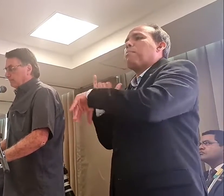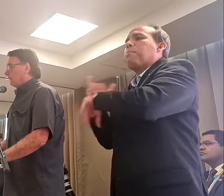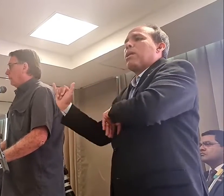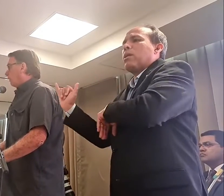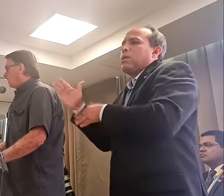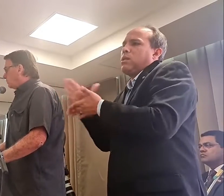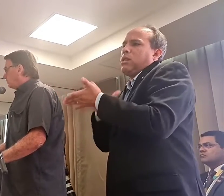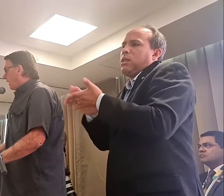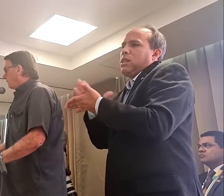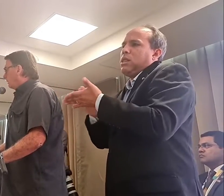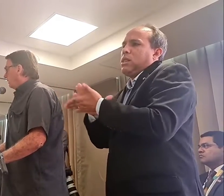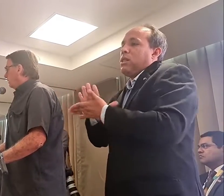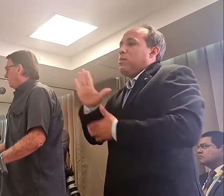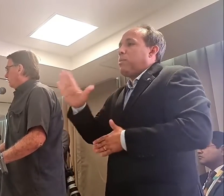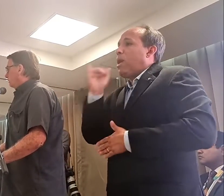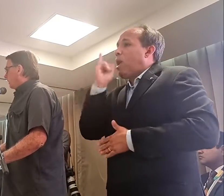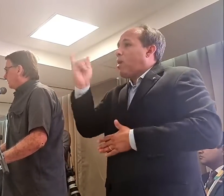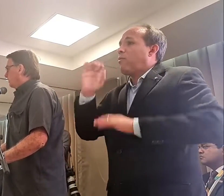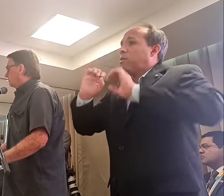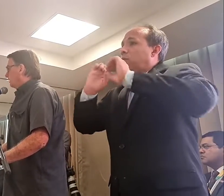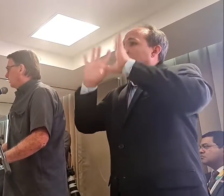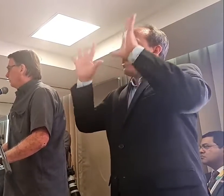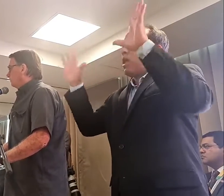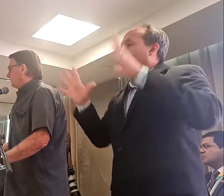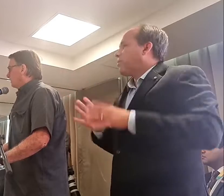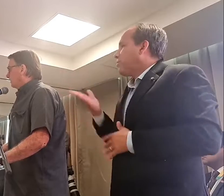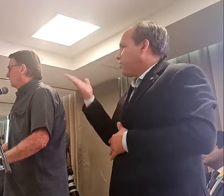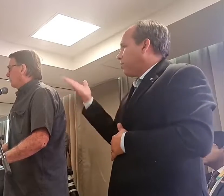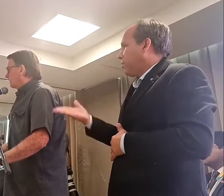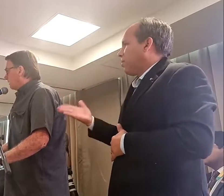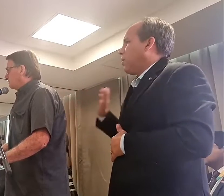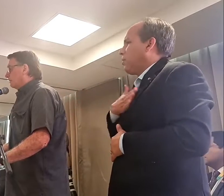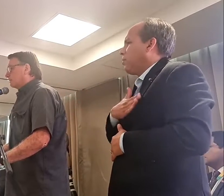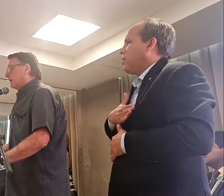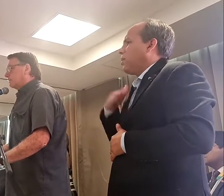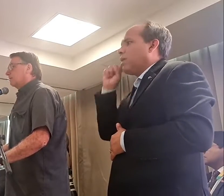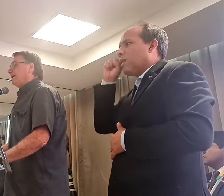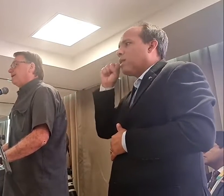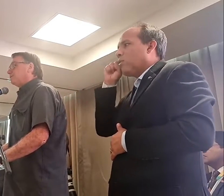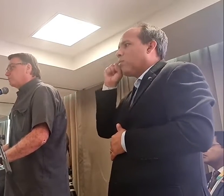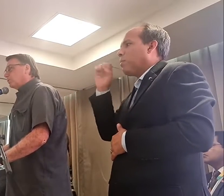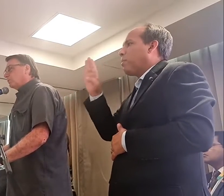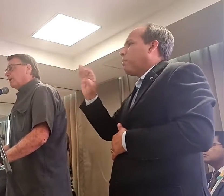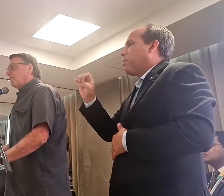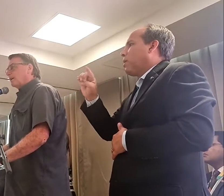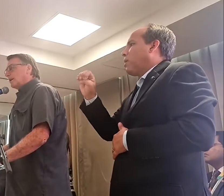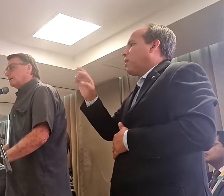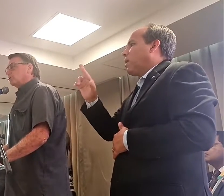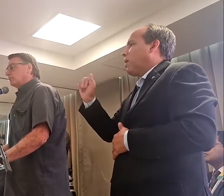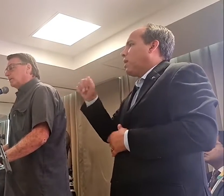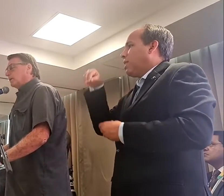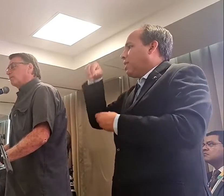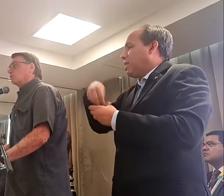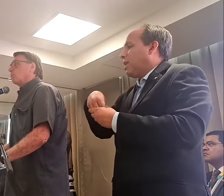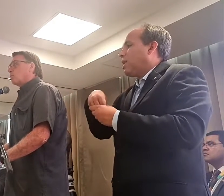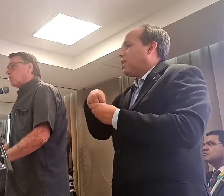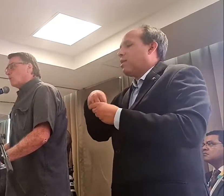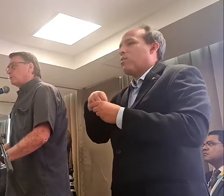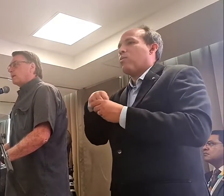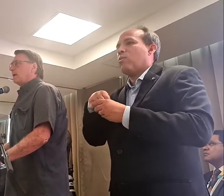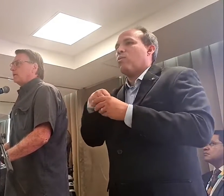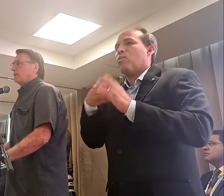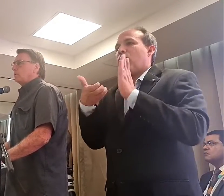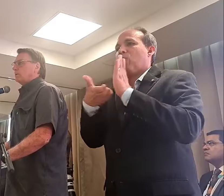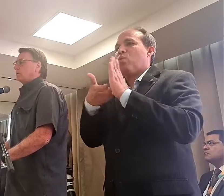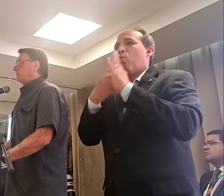prejudicados. Agora, deixo claro, prezado senador Bezerra, na Câmara dos Deputados, toda a bancada do PT votou